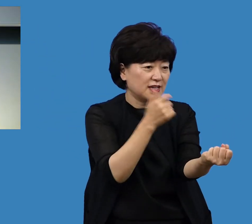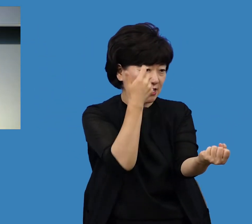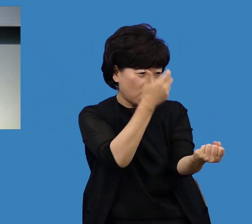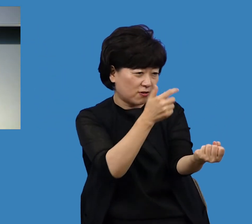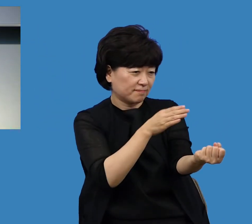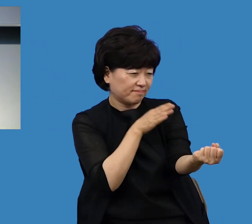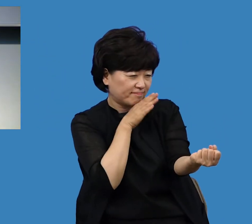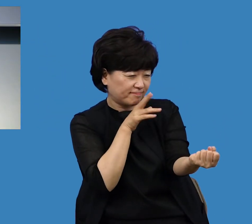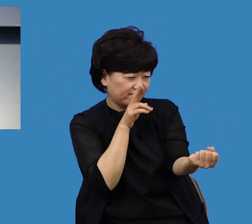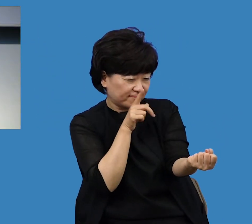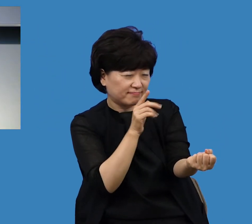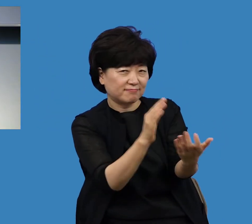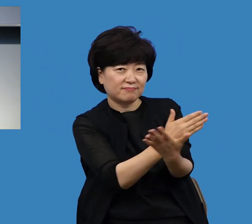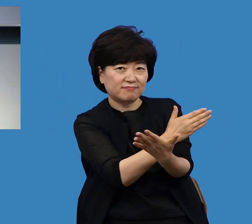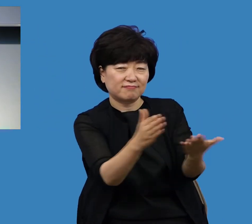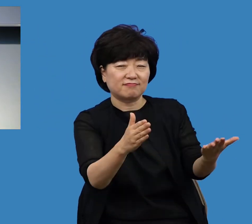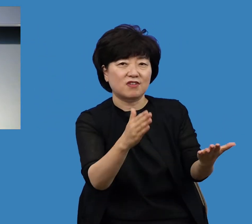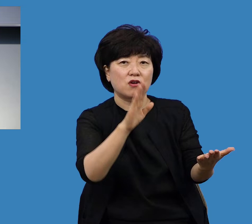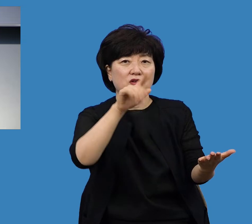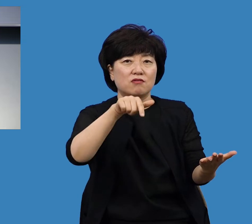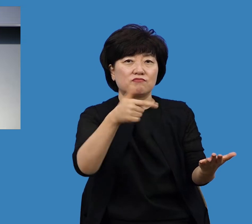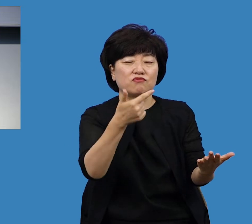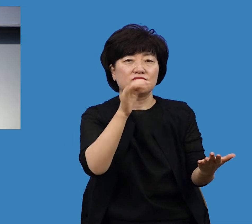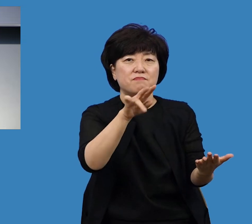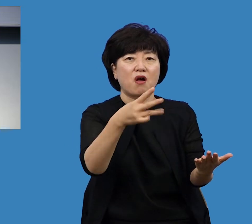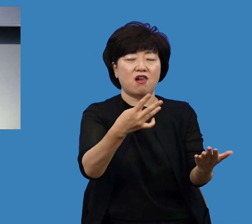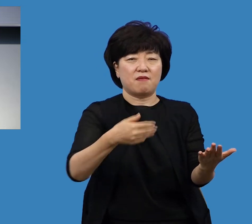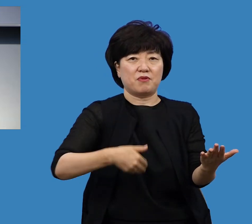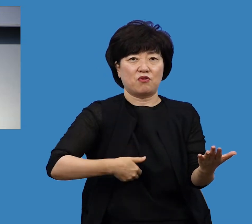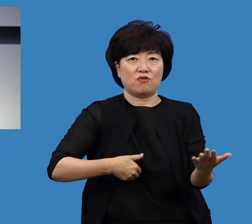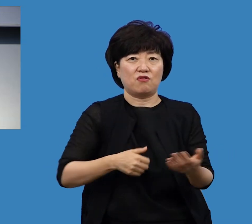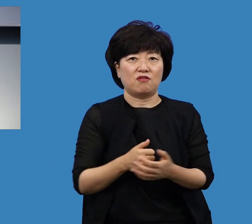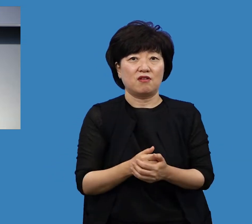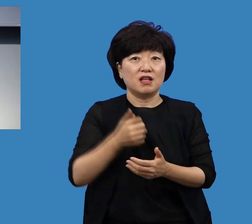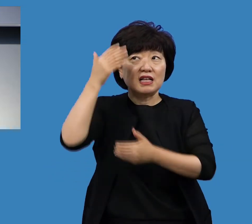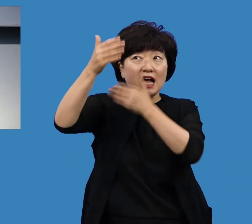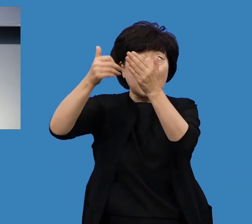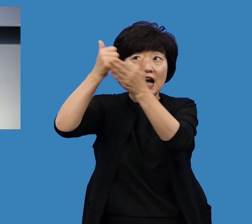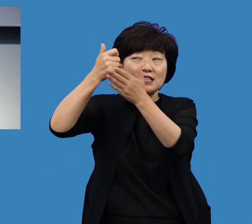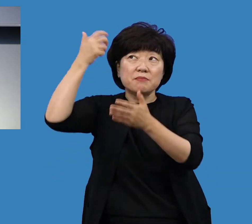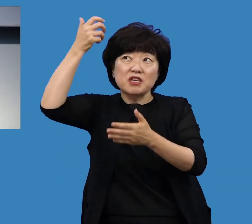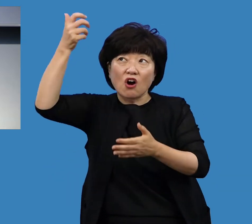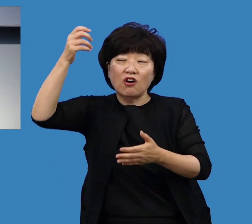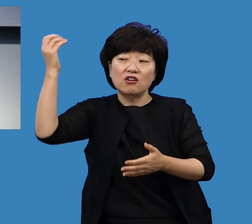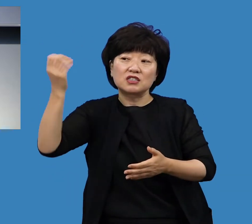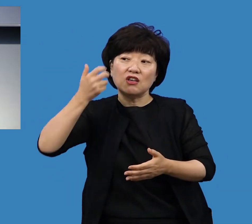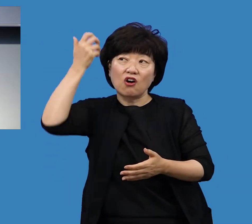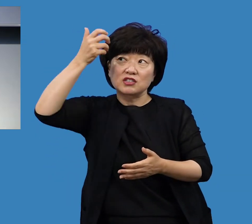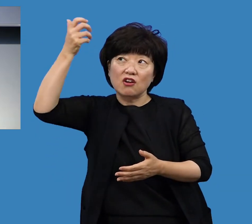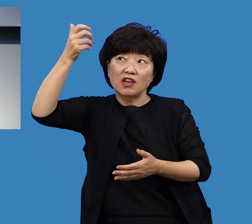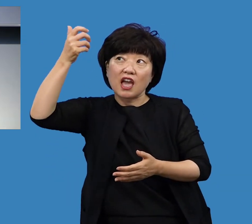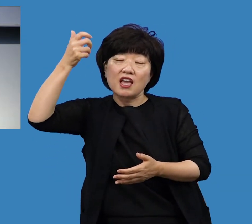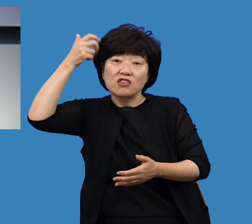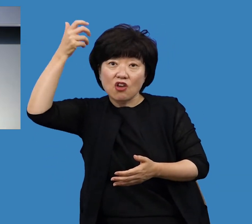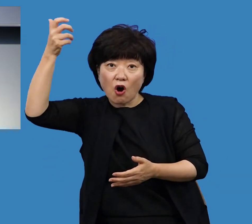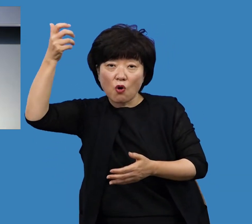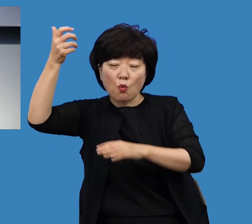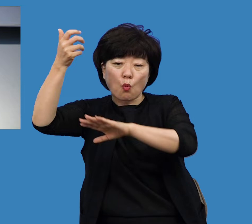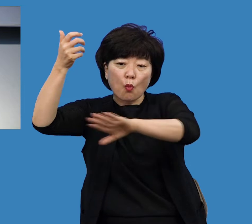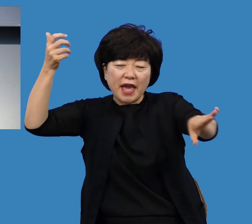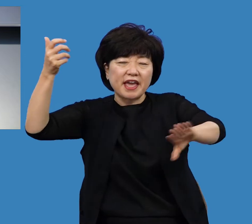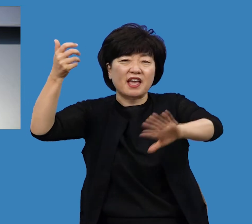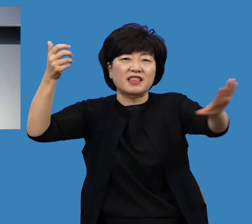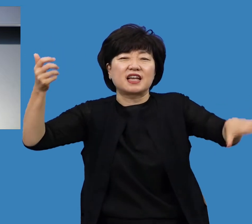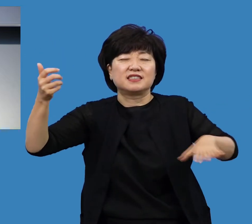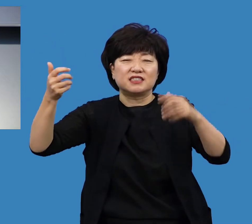분별하라는 이야기를 합니다. 그러니까 영을 분별할 필요가 있다고 하는 건 무슨 얘기예요? 하나님의 영, 성령 말고도 다른 영들이 많이 있다는